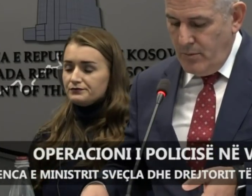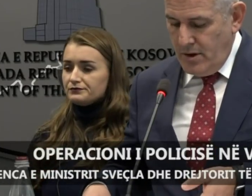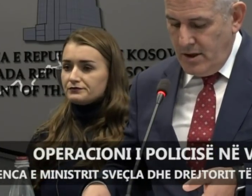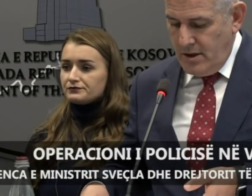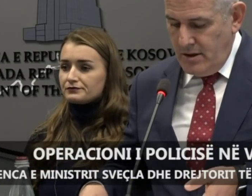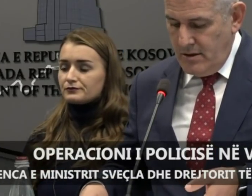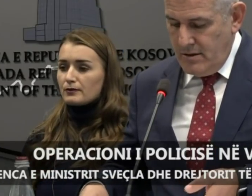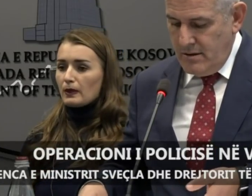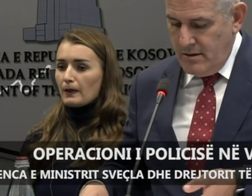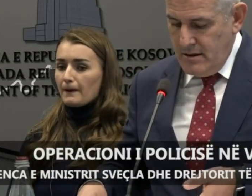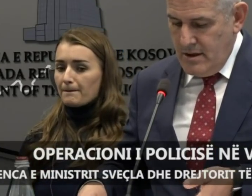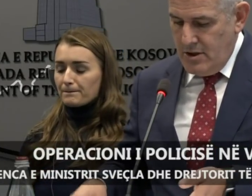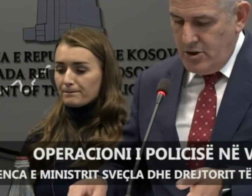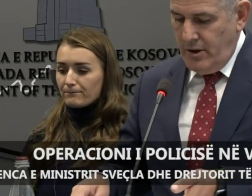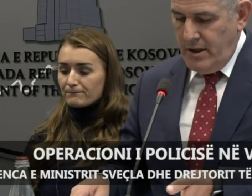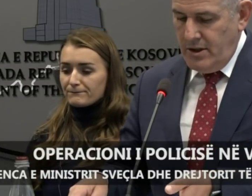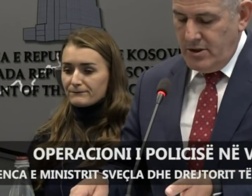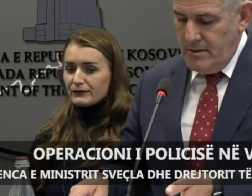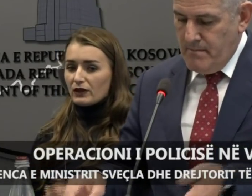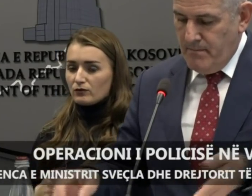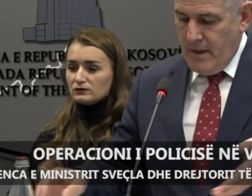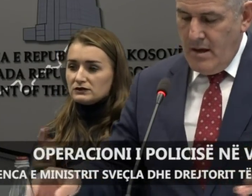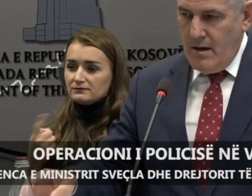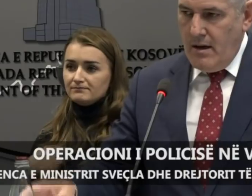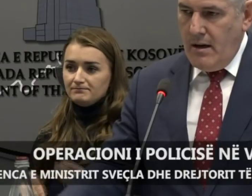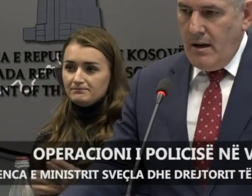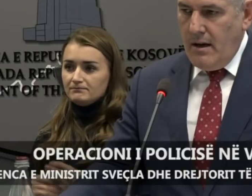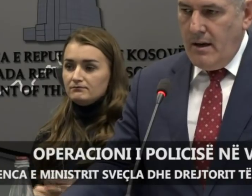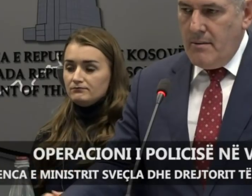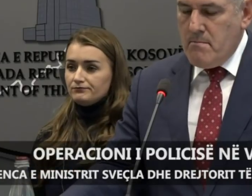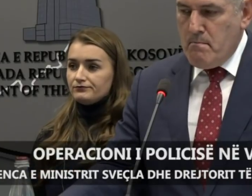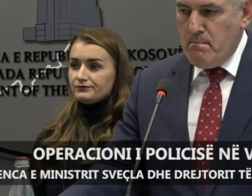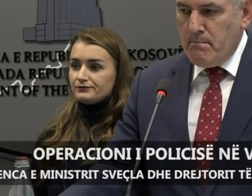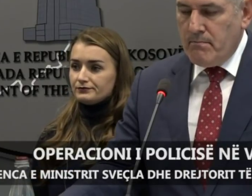Nëse mund të shtoj edhe një gjë,